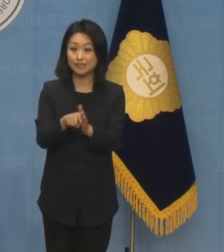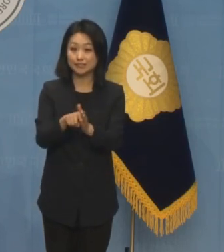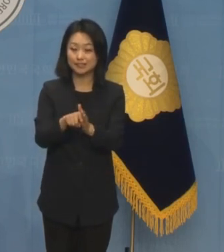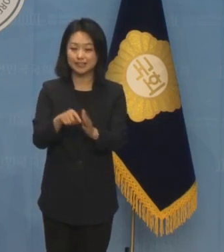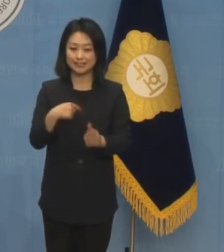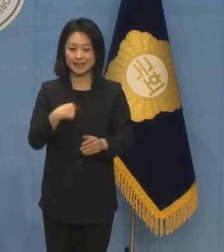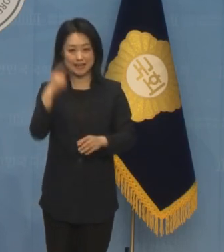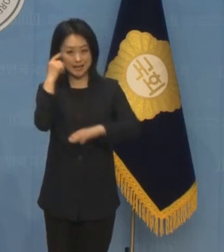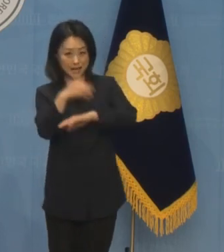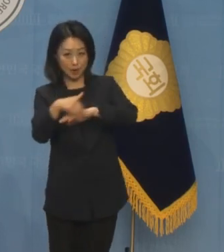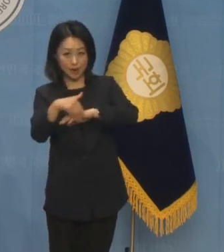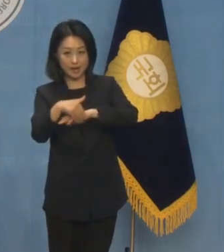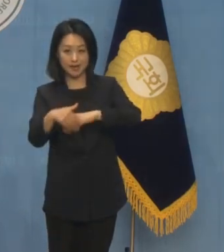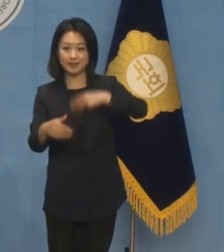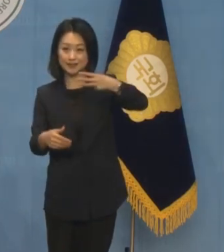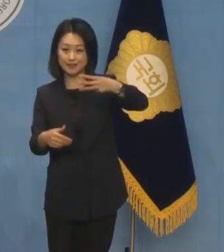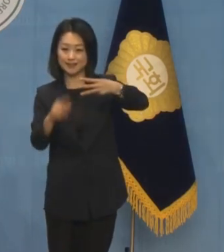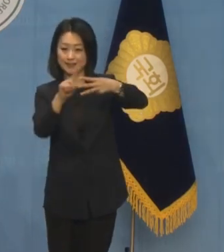가지 전략에